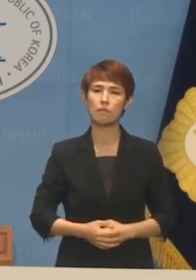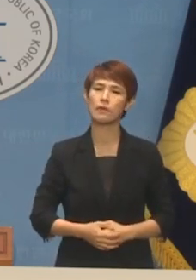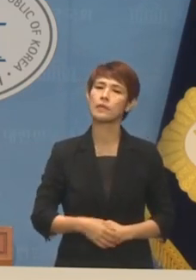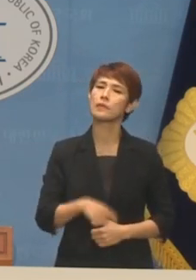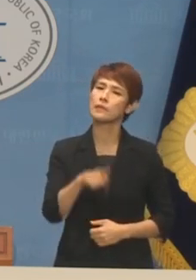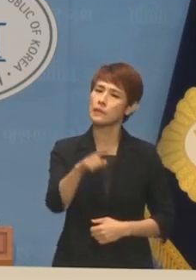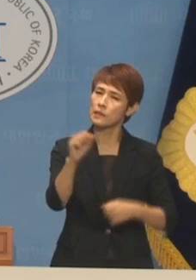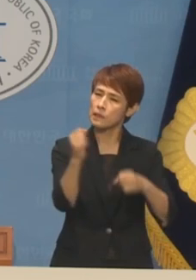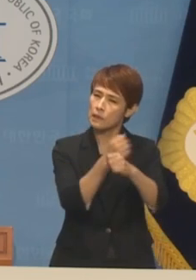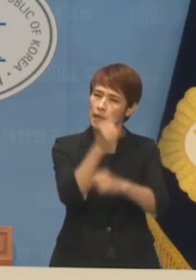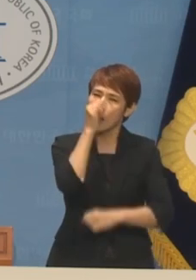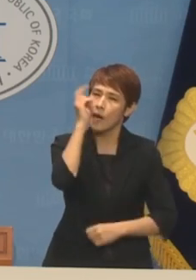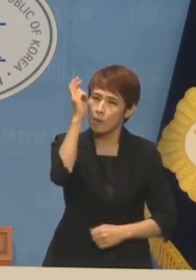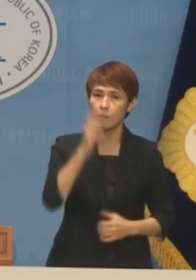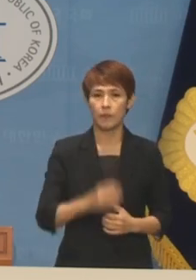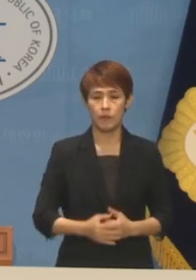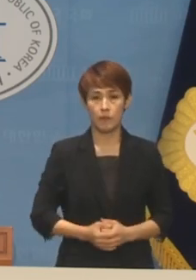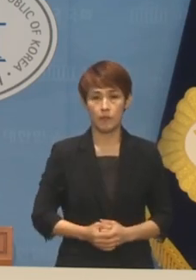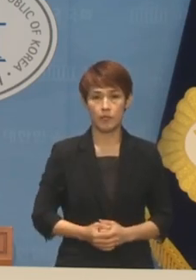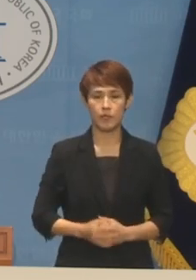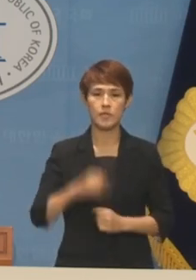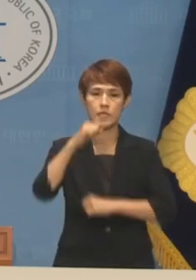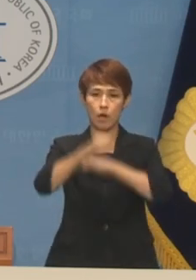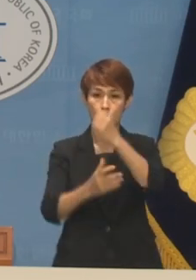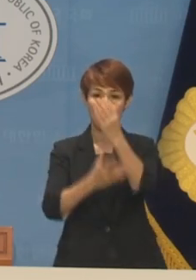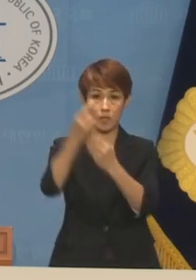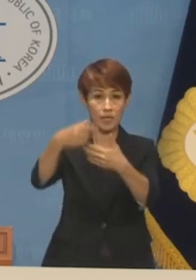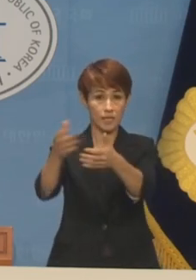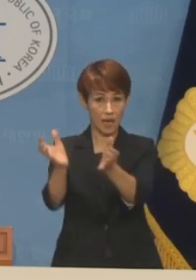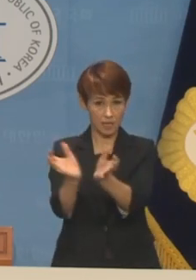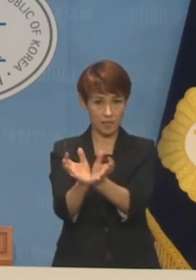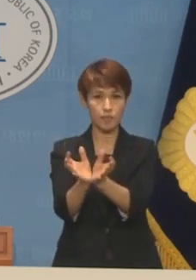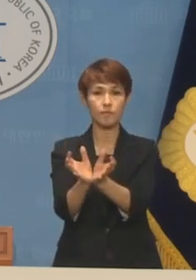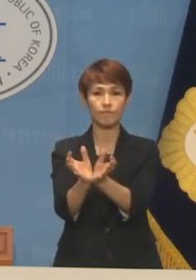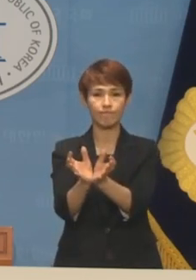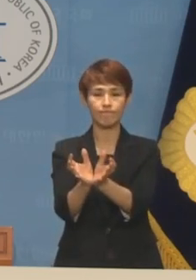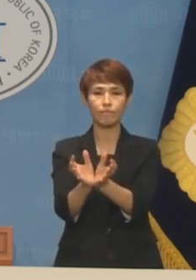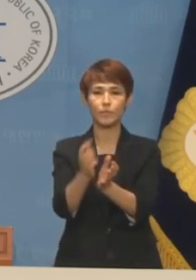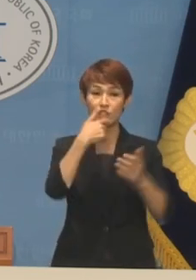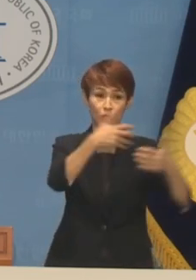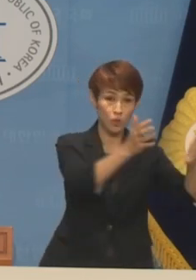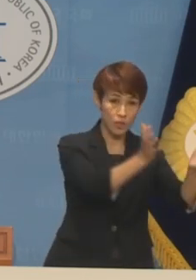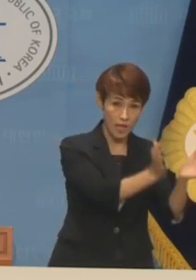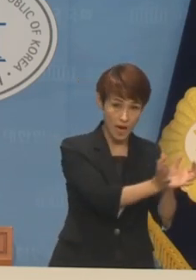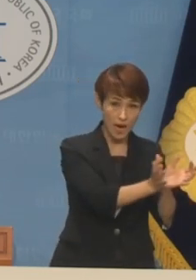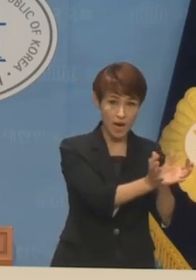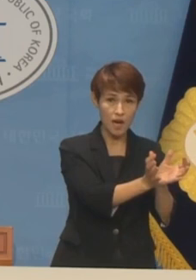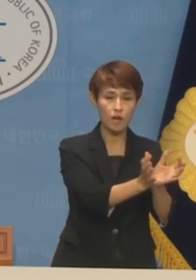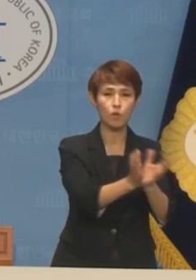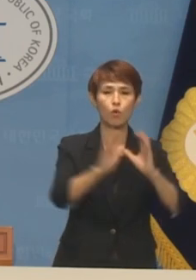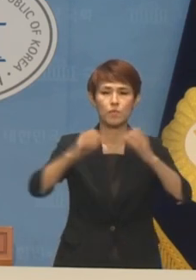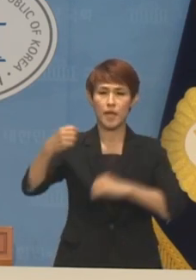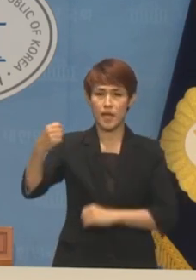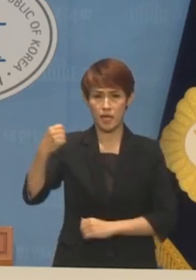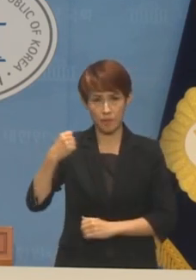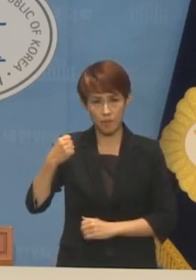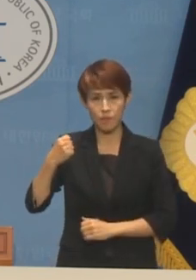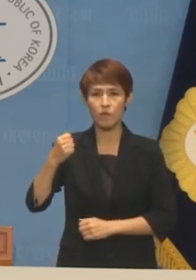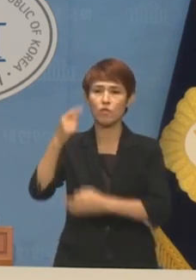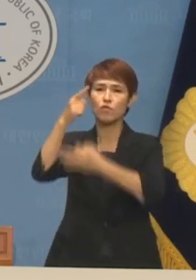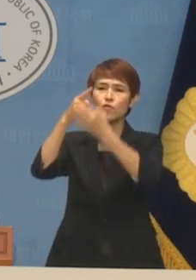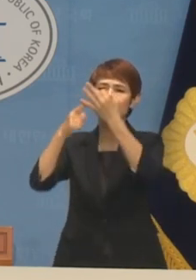것입니다. 이에 저희 자유통일당은 엄중하게 민주당과 그리고 국민의힘 그리고